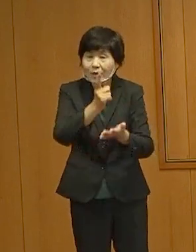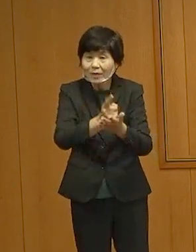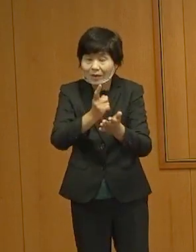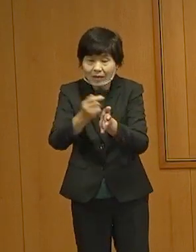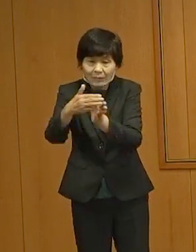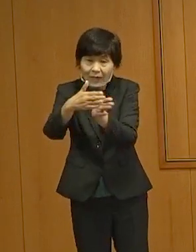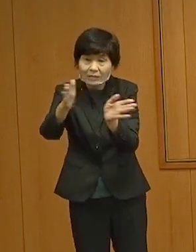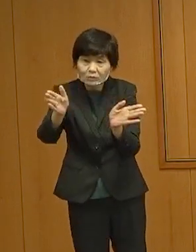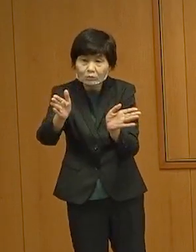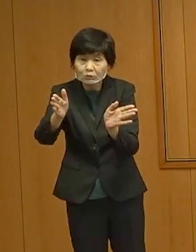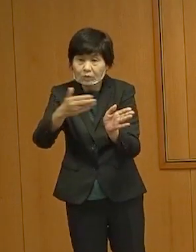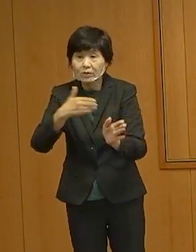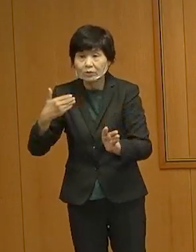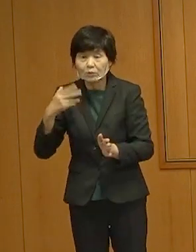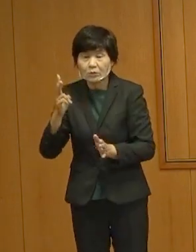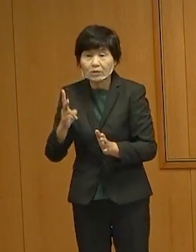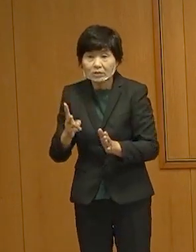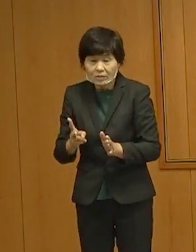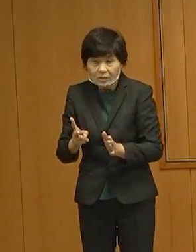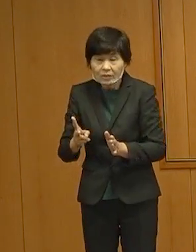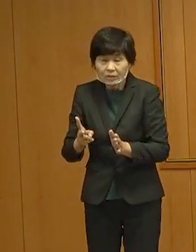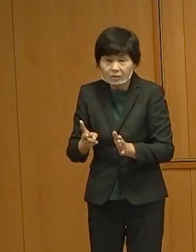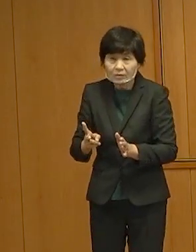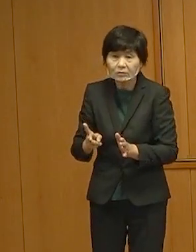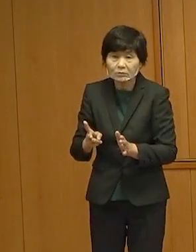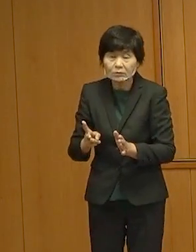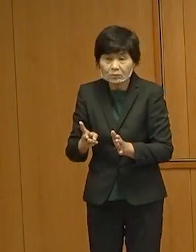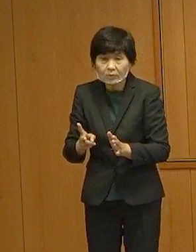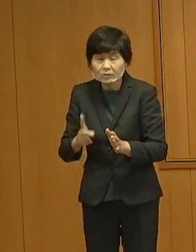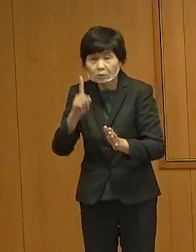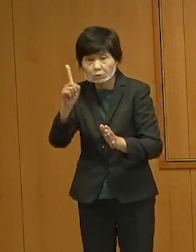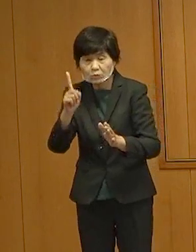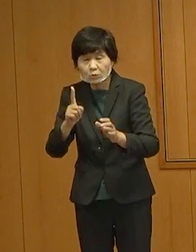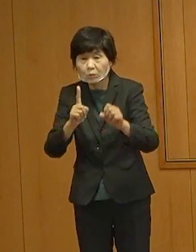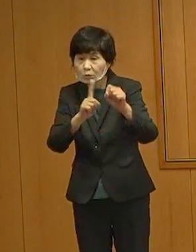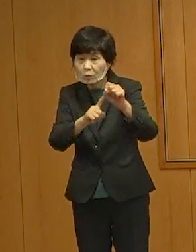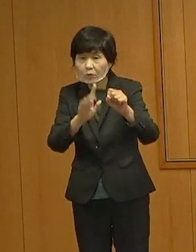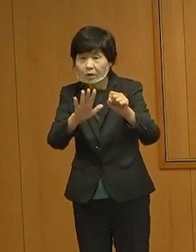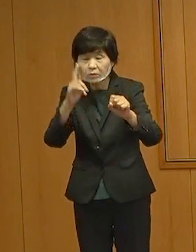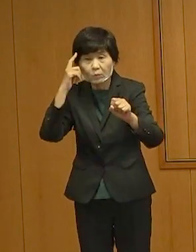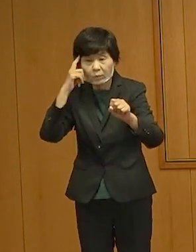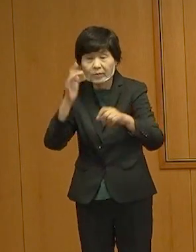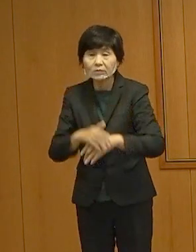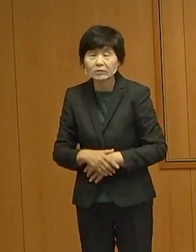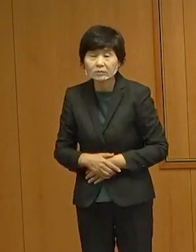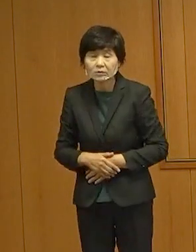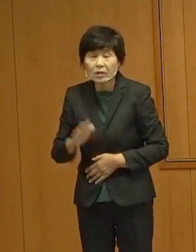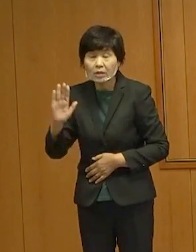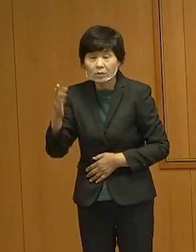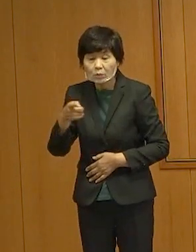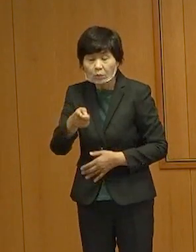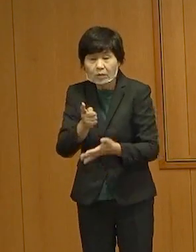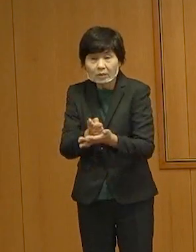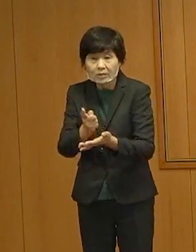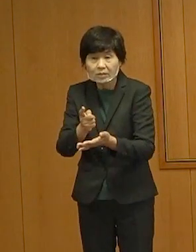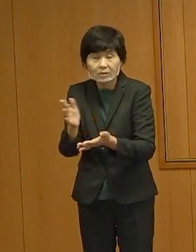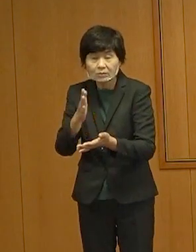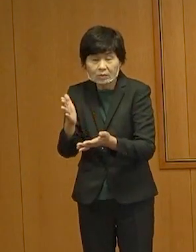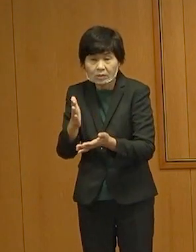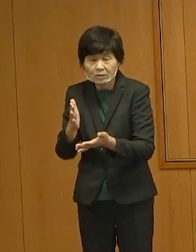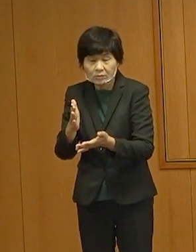前提になるんではないかというふうに考えておりまして、ただそれだけではなくて、その横の方もです